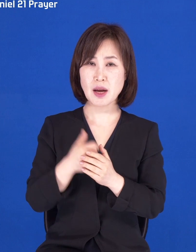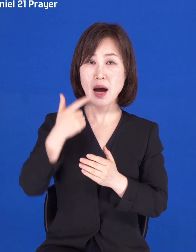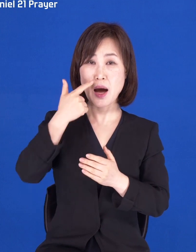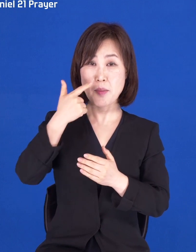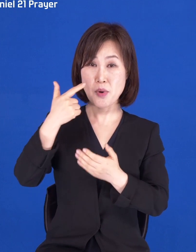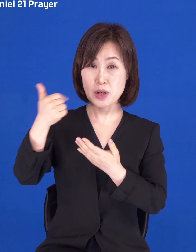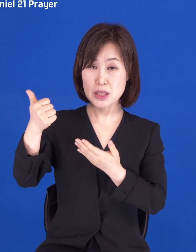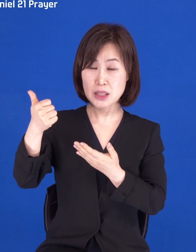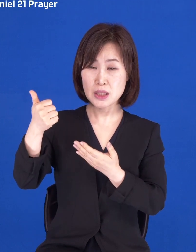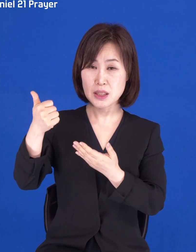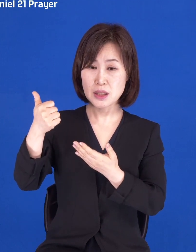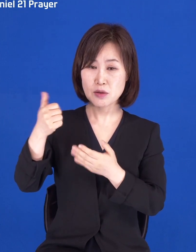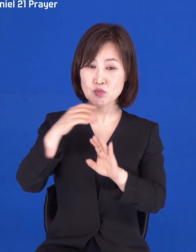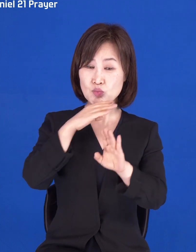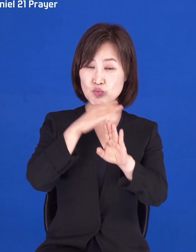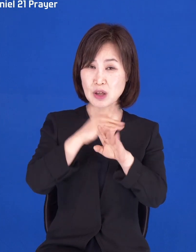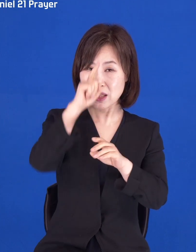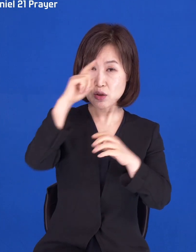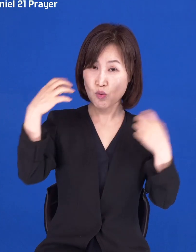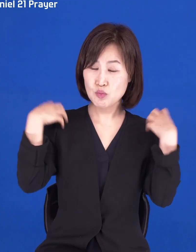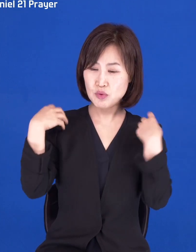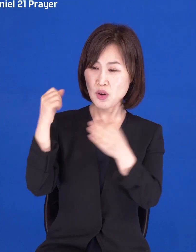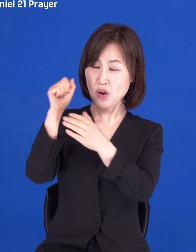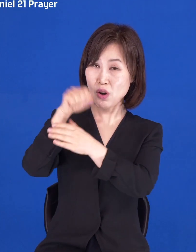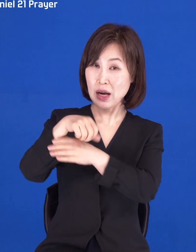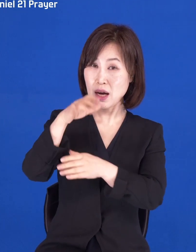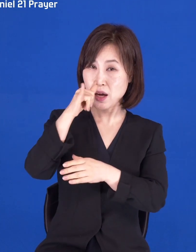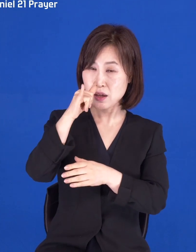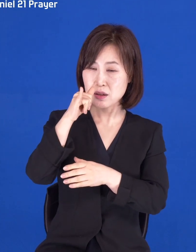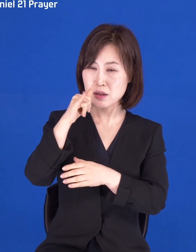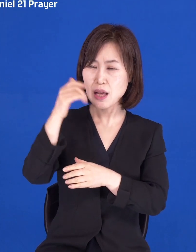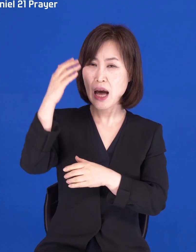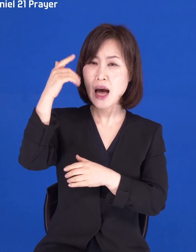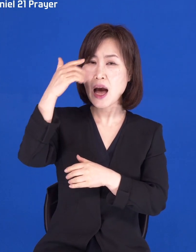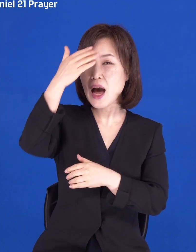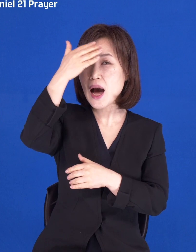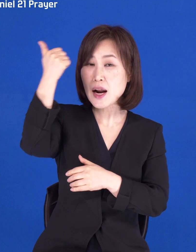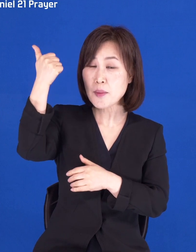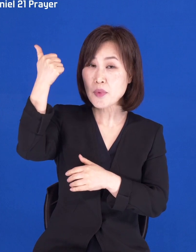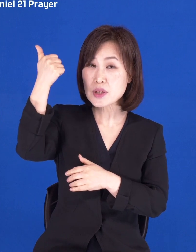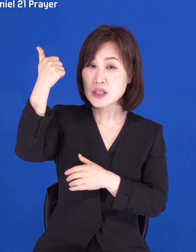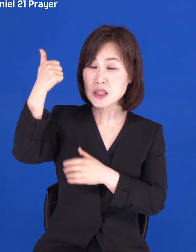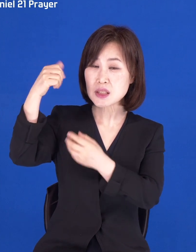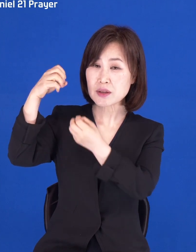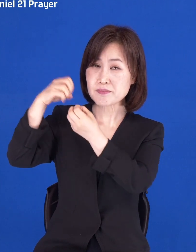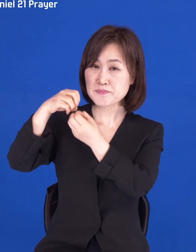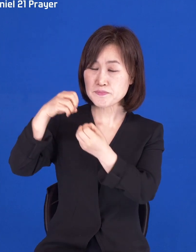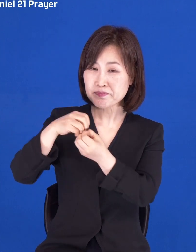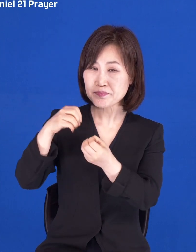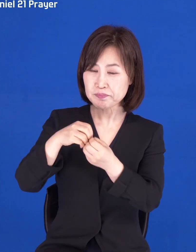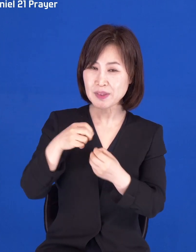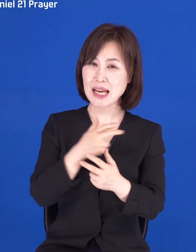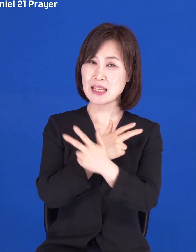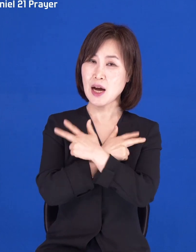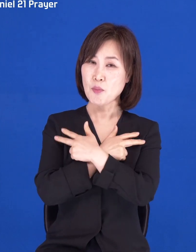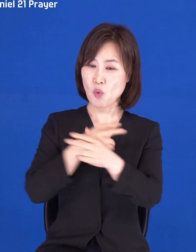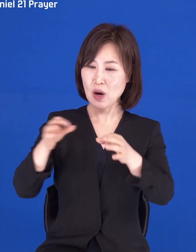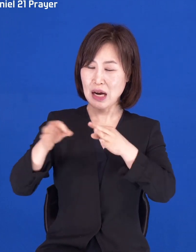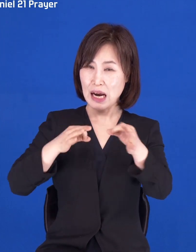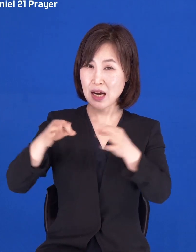아버지께서는 북한 당국의 허가를 받아서 할아버지께서 해오시던 양복점을